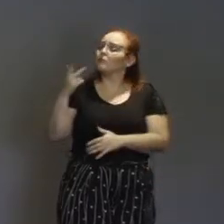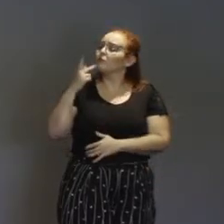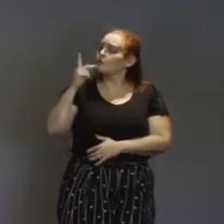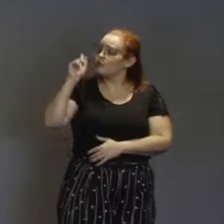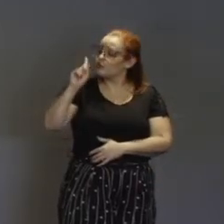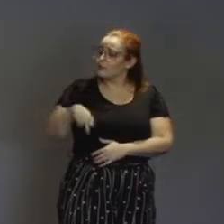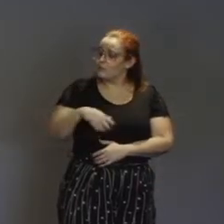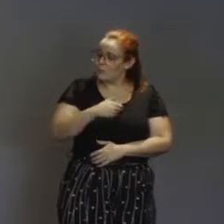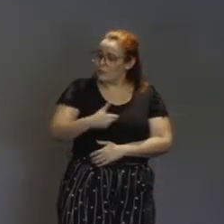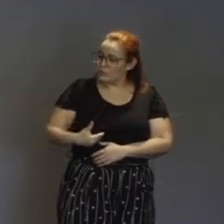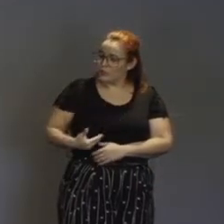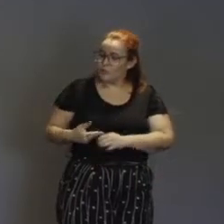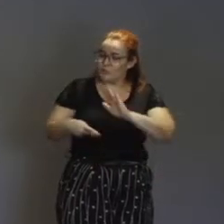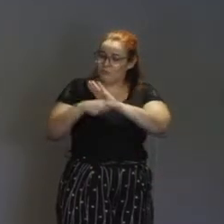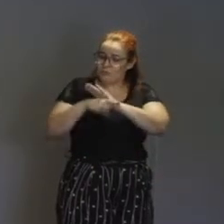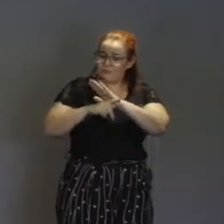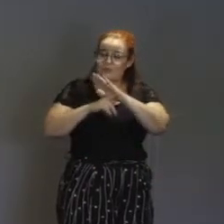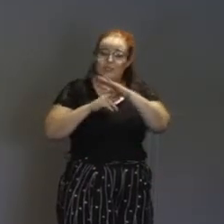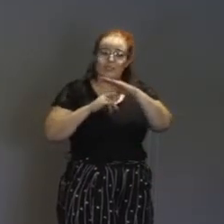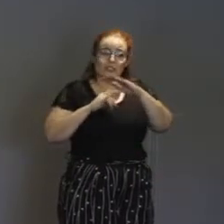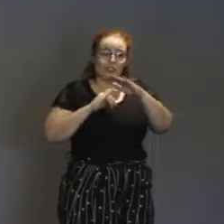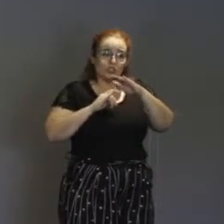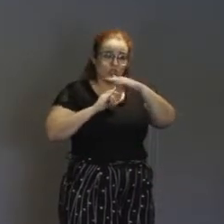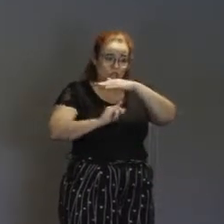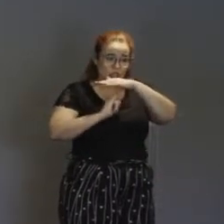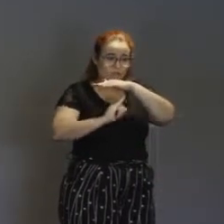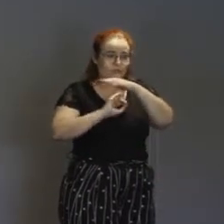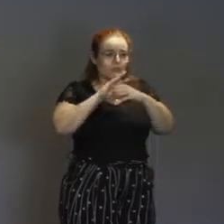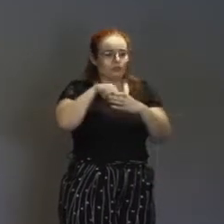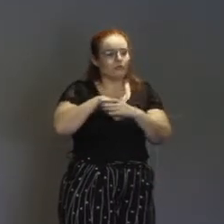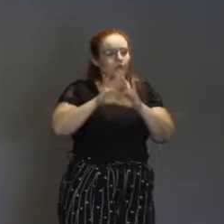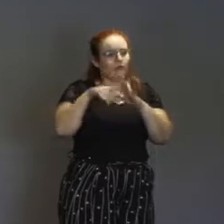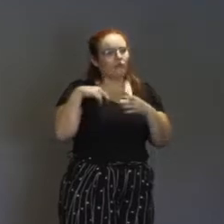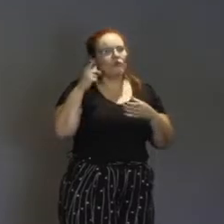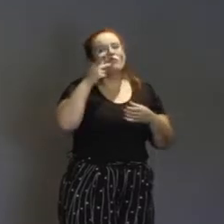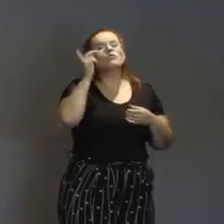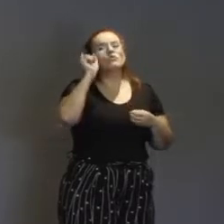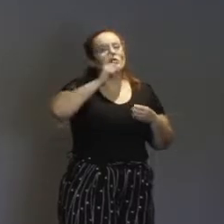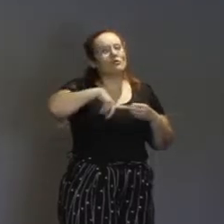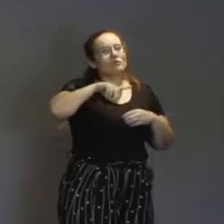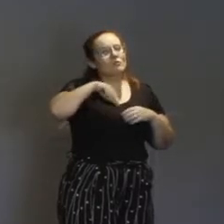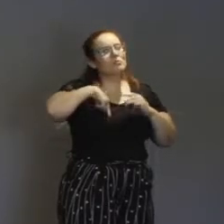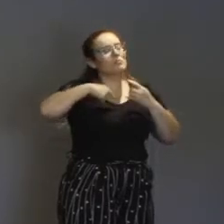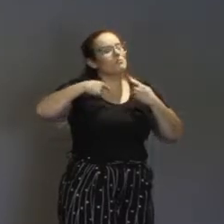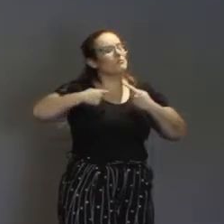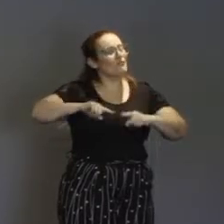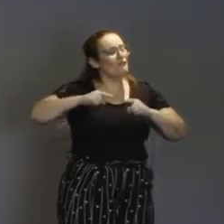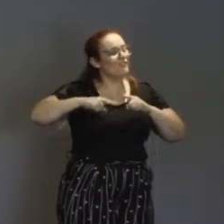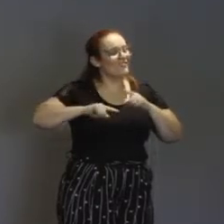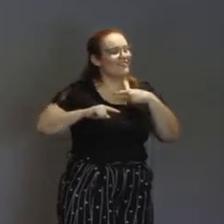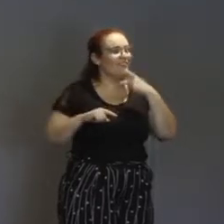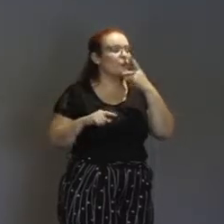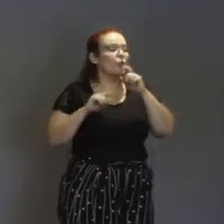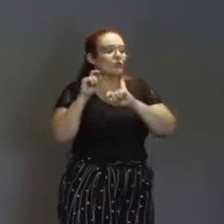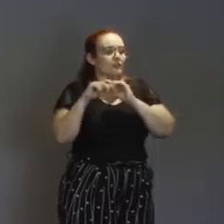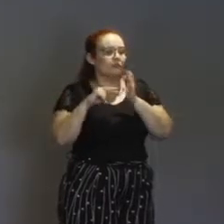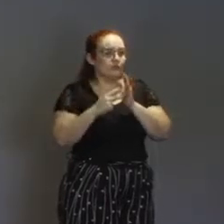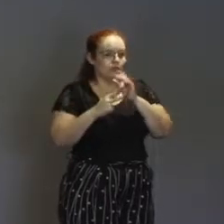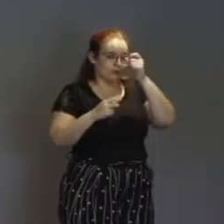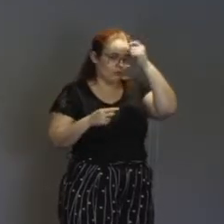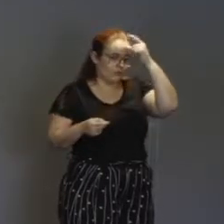questão político-institucional, jurídica e menos cultura. Então eu vou voltar porque você provocou que é a cultura. Como é que a